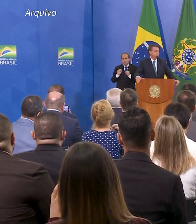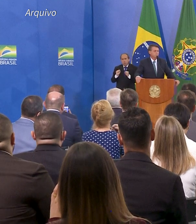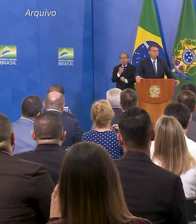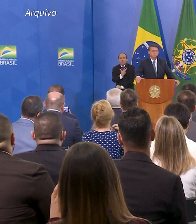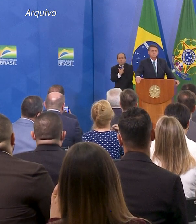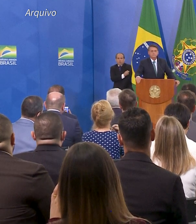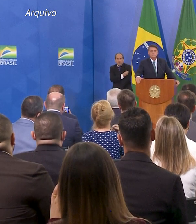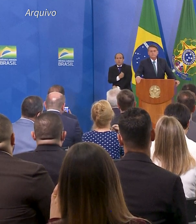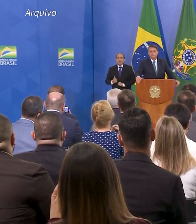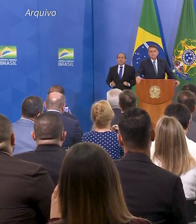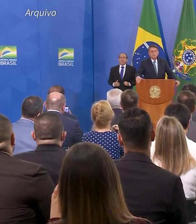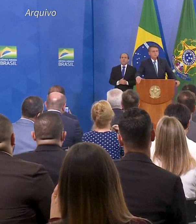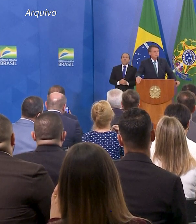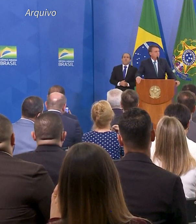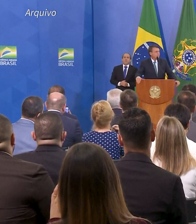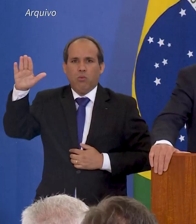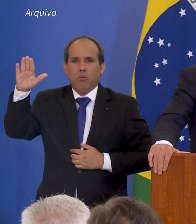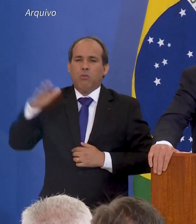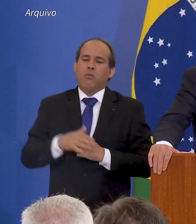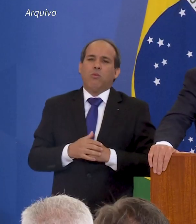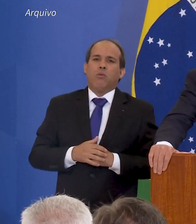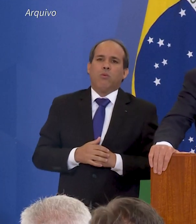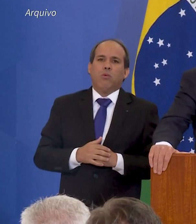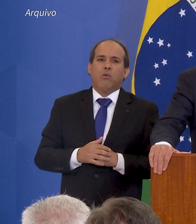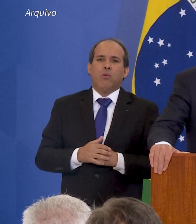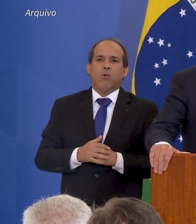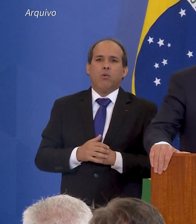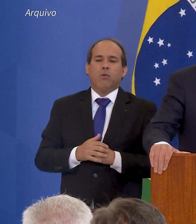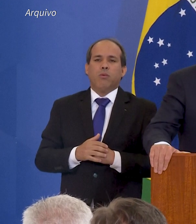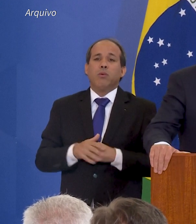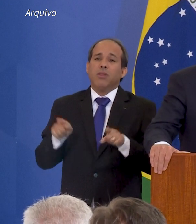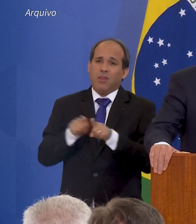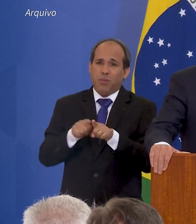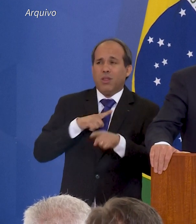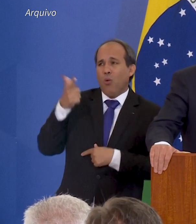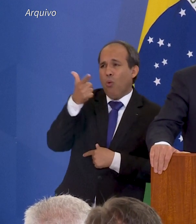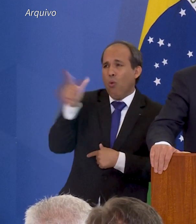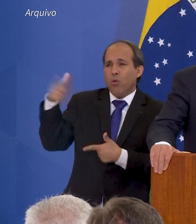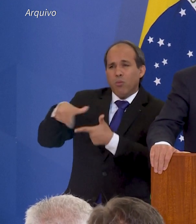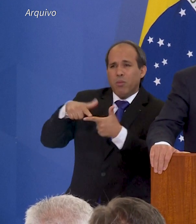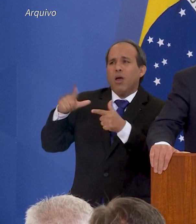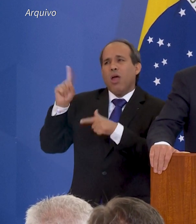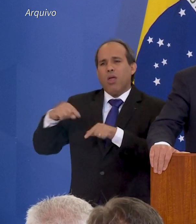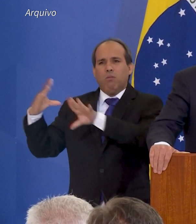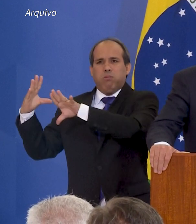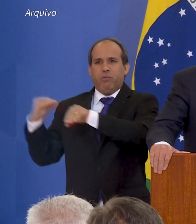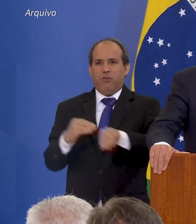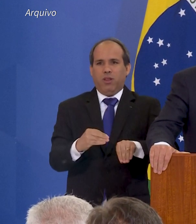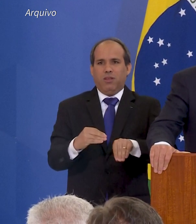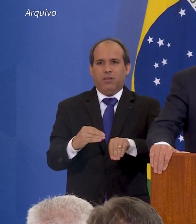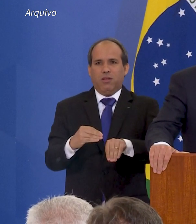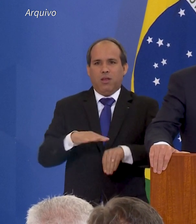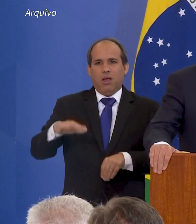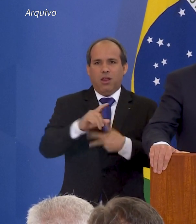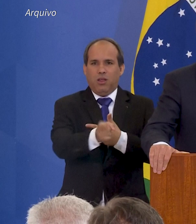O presidente Jair Bolsonaro lançou nesta segunda-feira um plano para expandir a mineração de ouro na região amazônica. A medida foi recebida com críticas